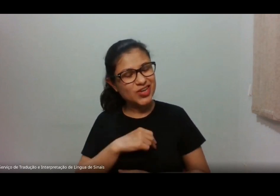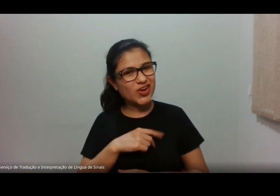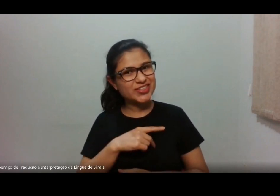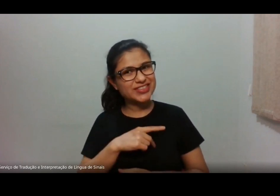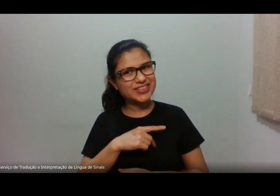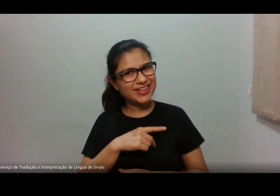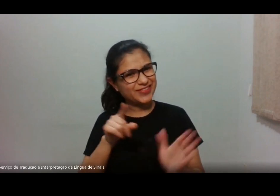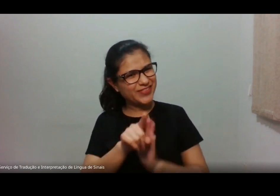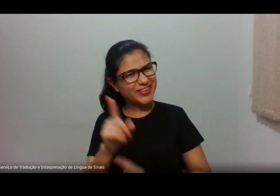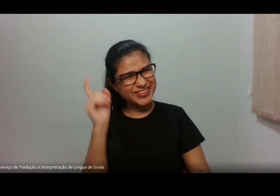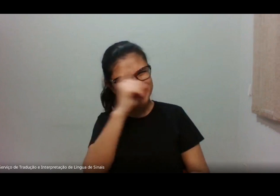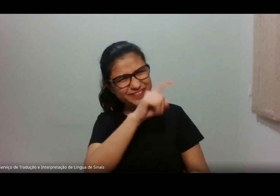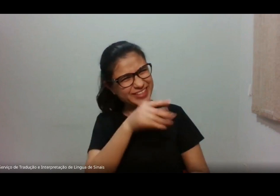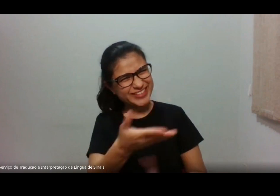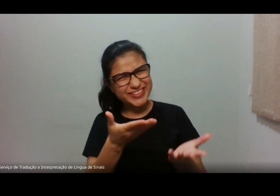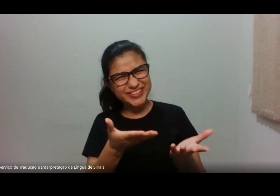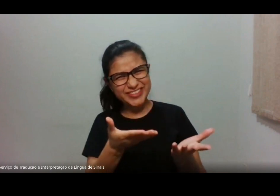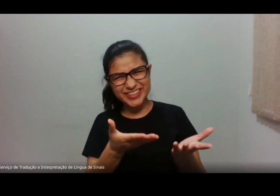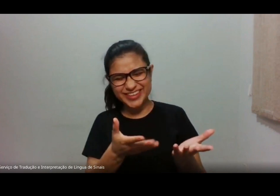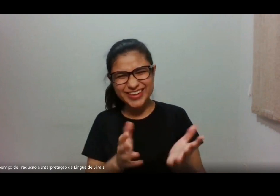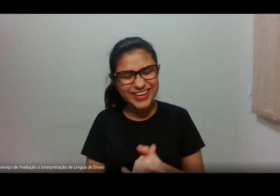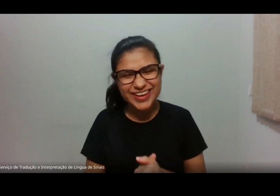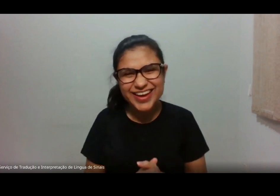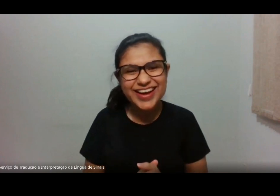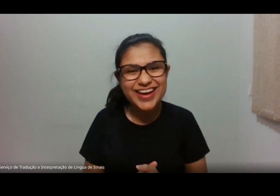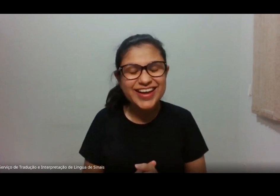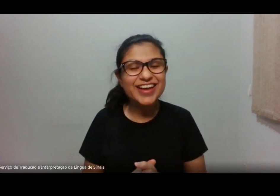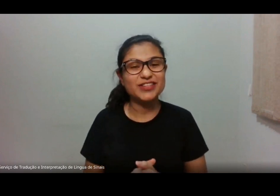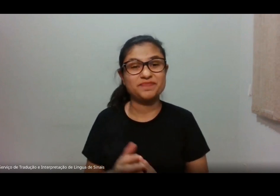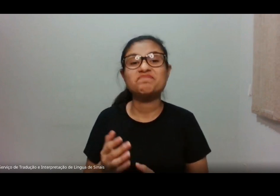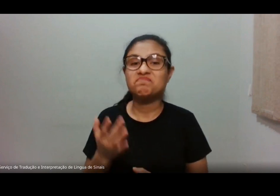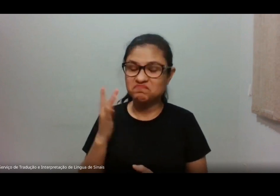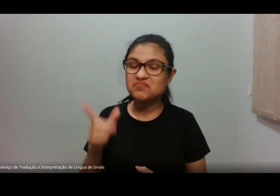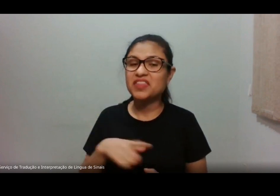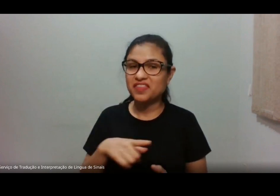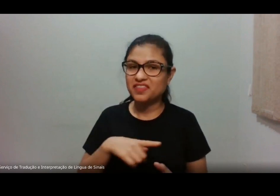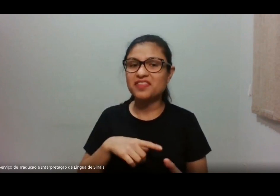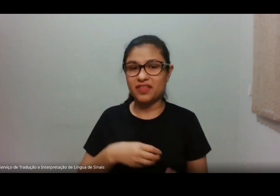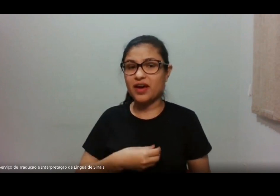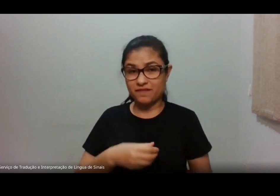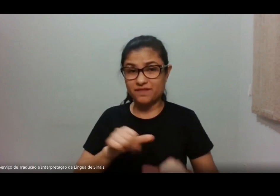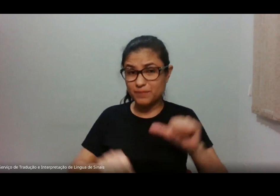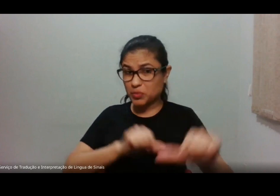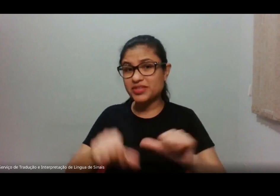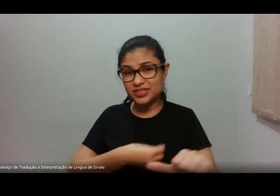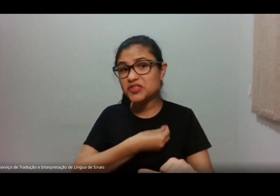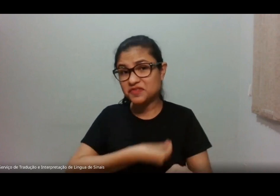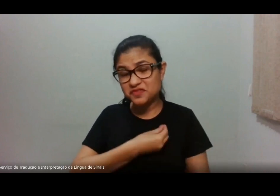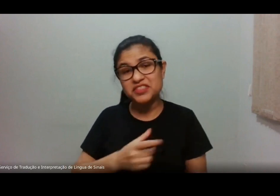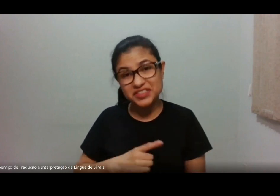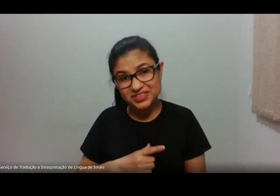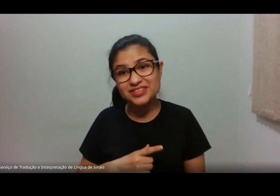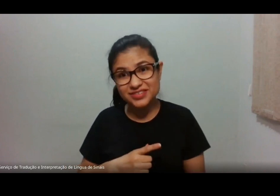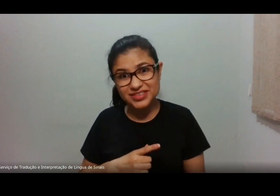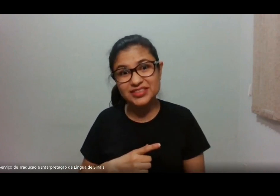Uma pergunta difícil aí, Celina. O negócio é o seguinte, eu acho que realmente há uma mudança de vida, né? A